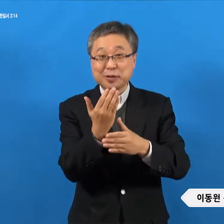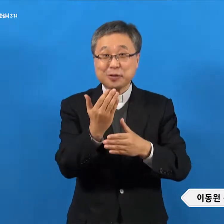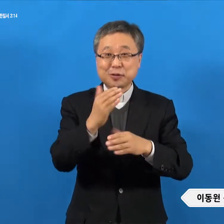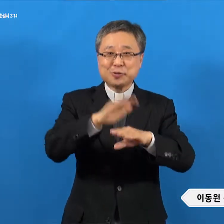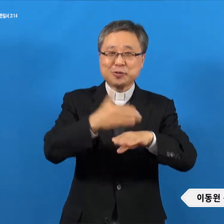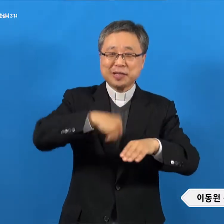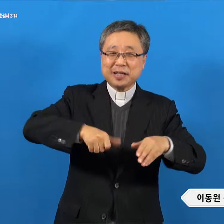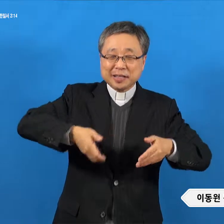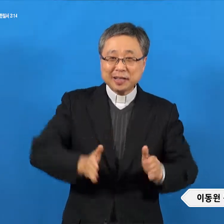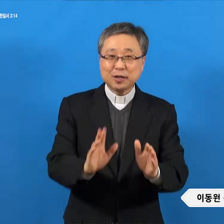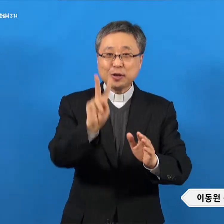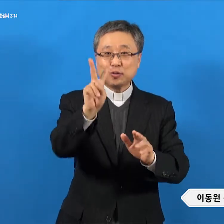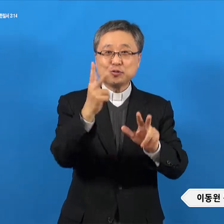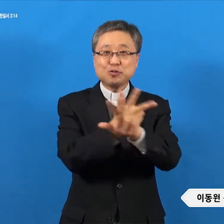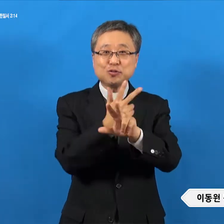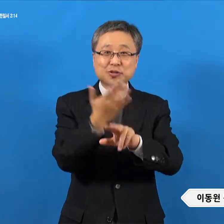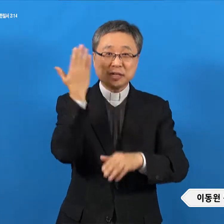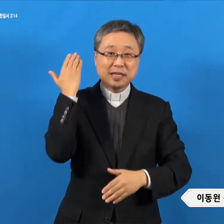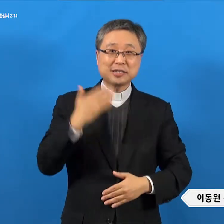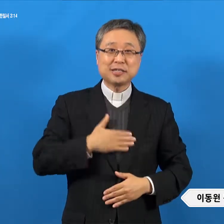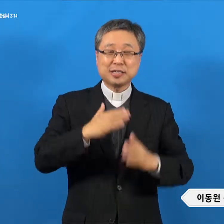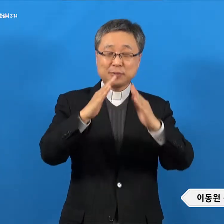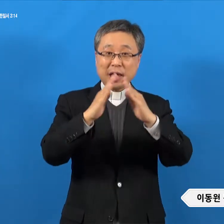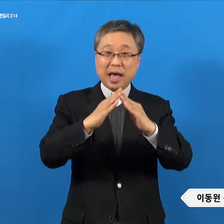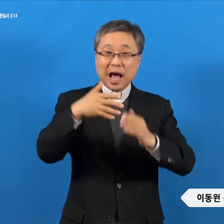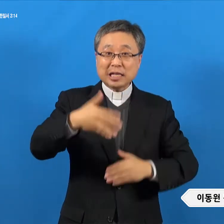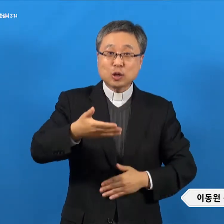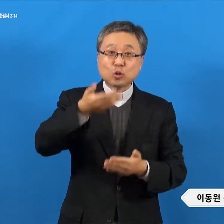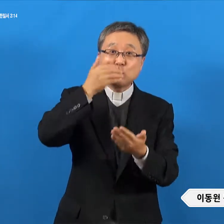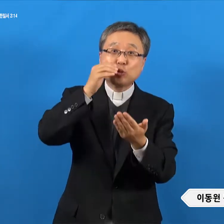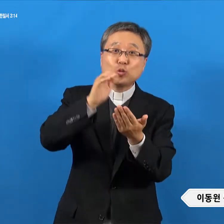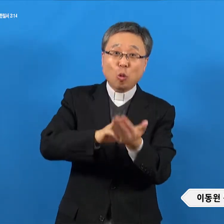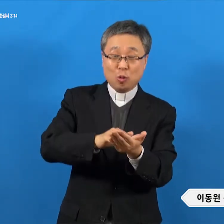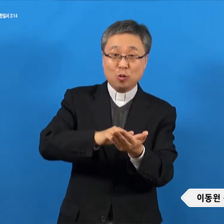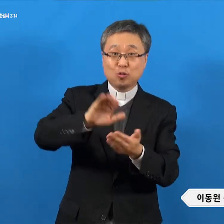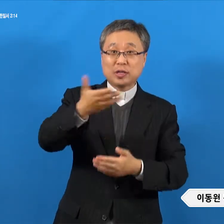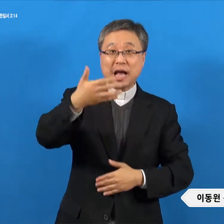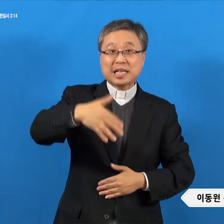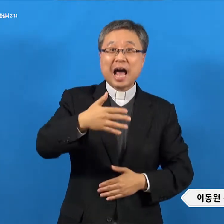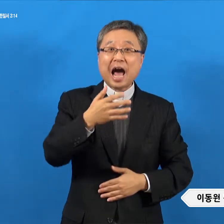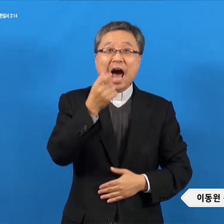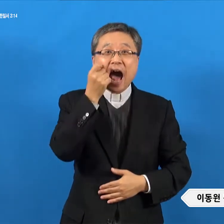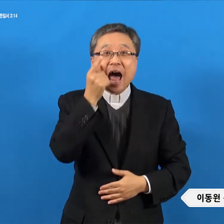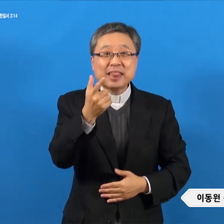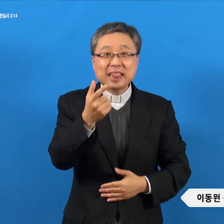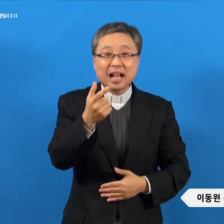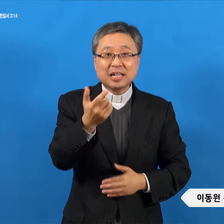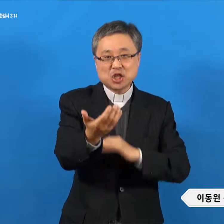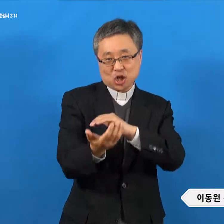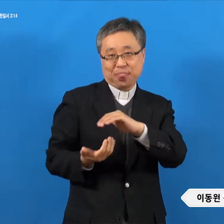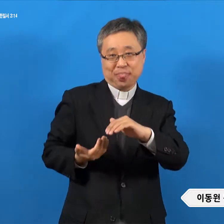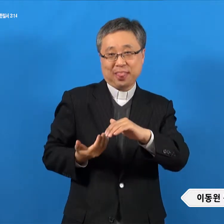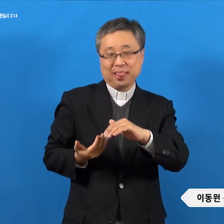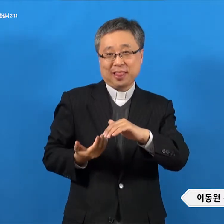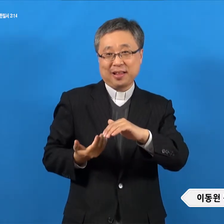생겼는데 2주 전에 저희 집에 왔어요. 아직 돌이 되지 않았습니다. 한 달을 앞두고 있는데